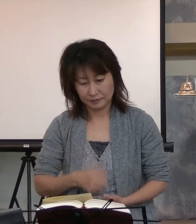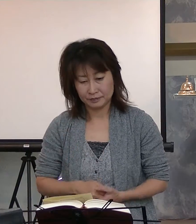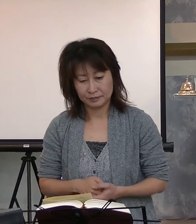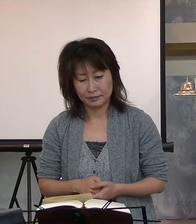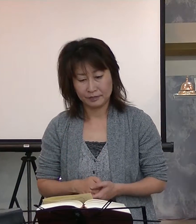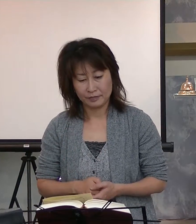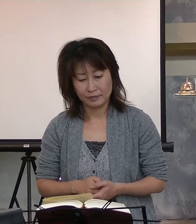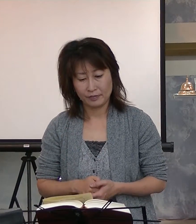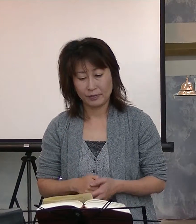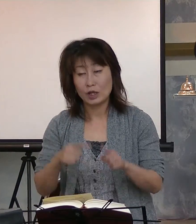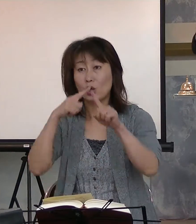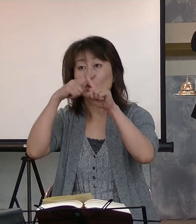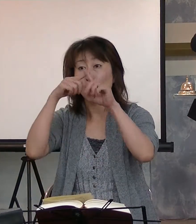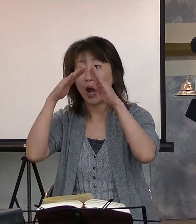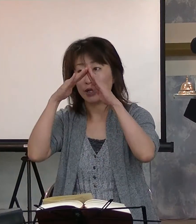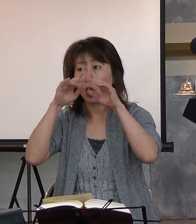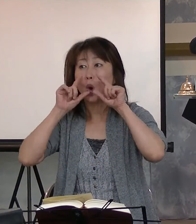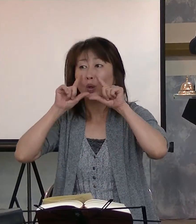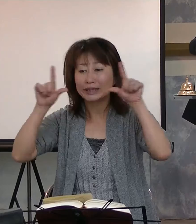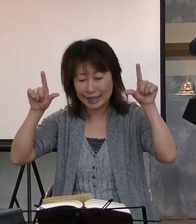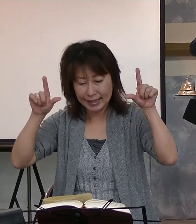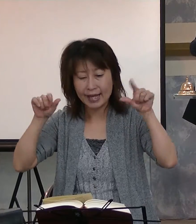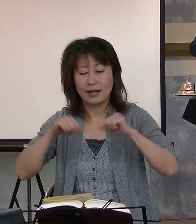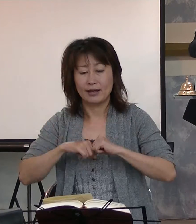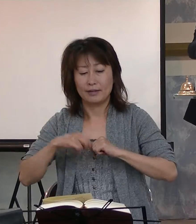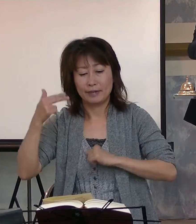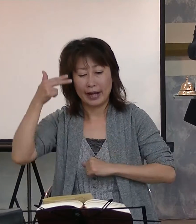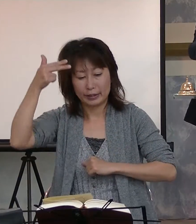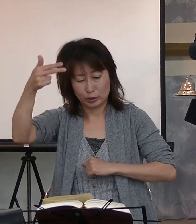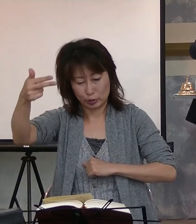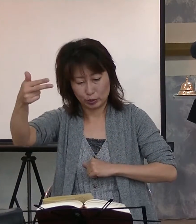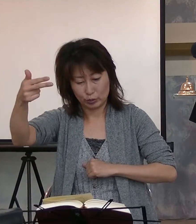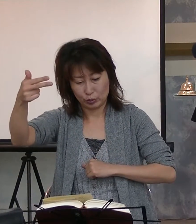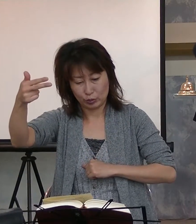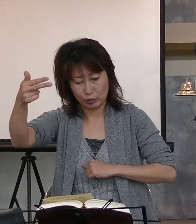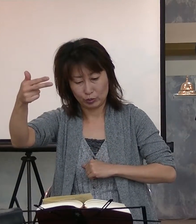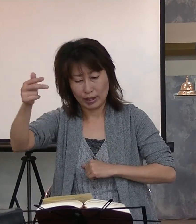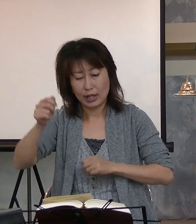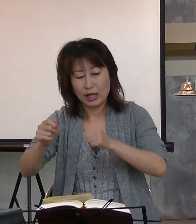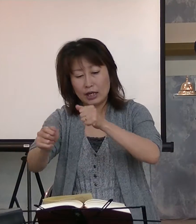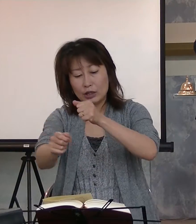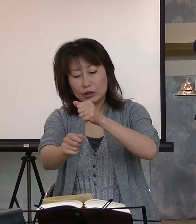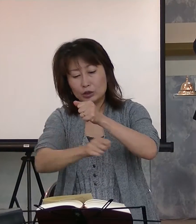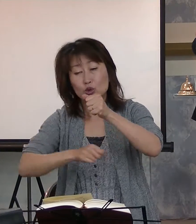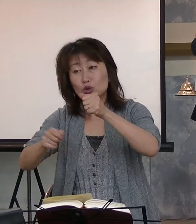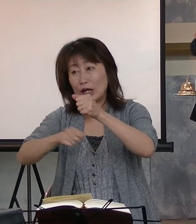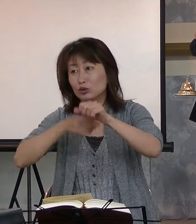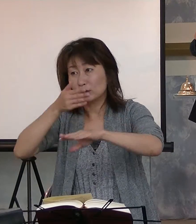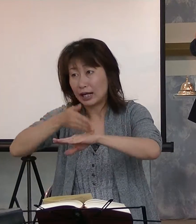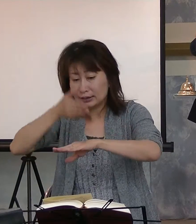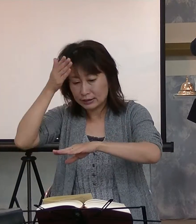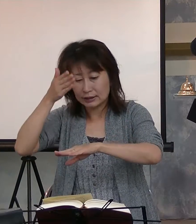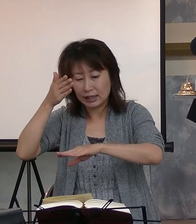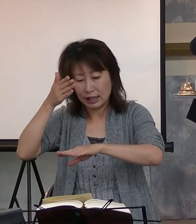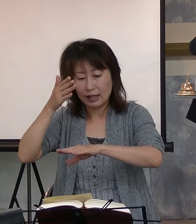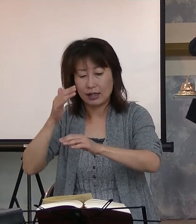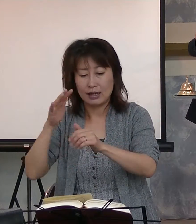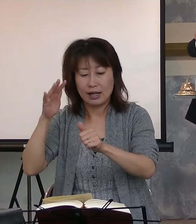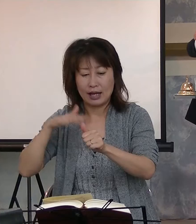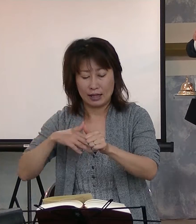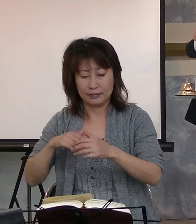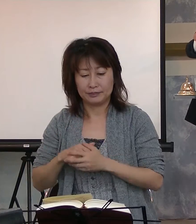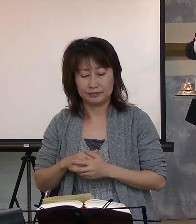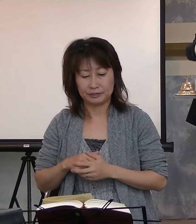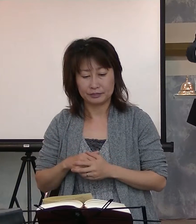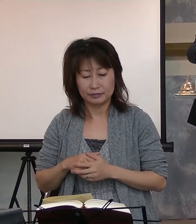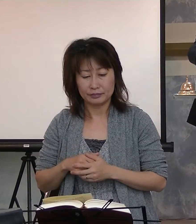教会のお知らせでございます。来週は、修学感謝祭です。来週は別々に礼